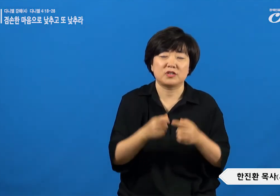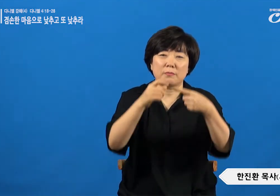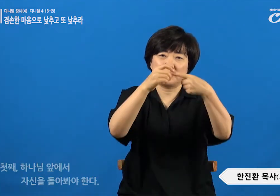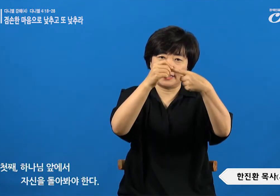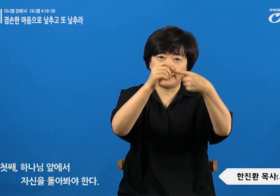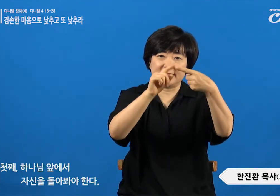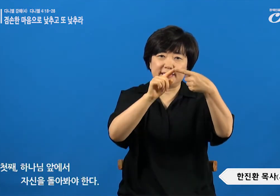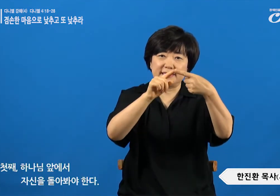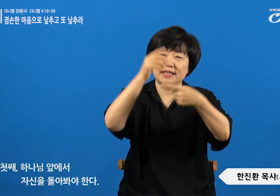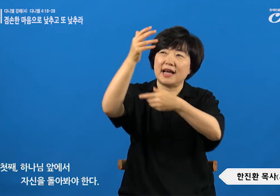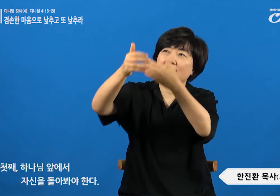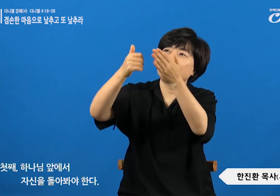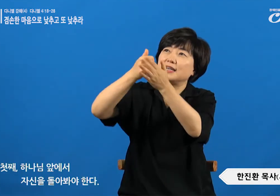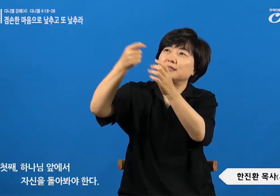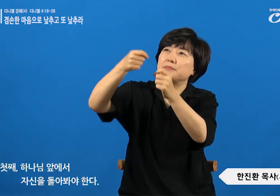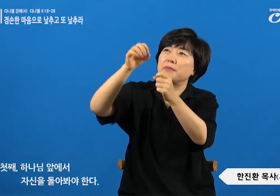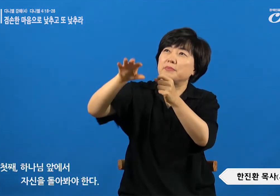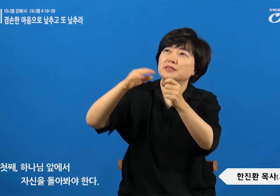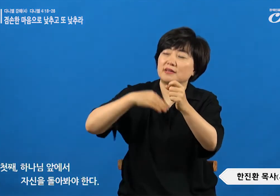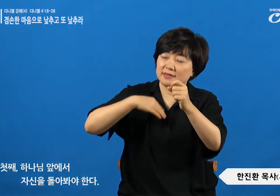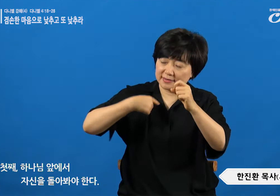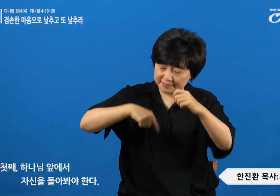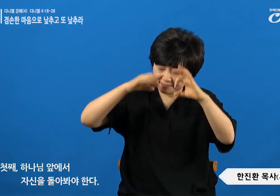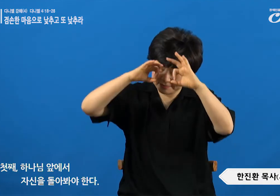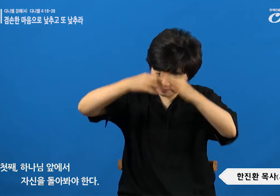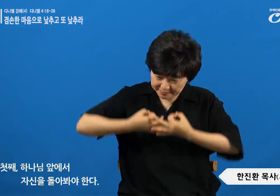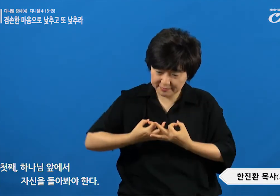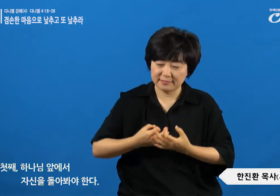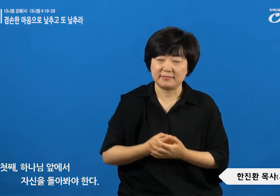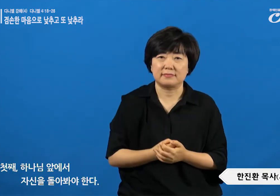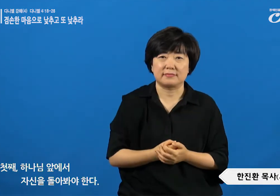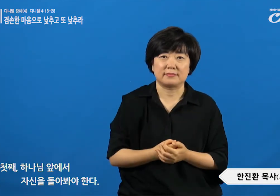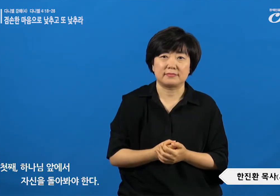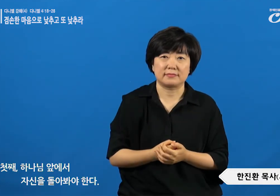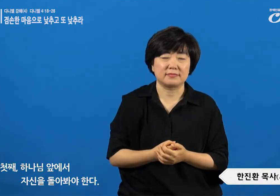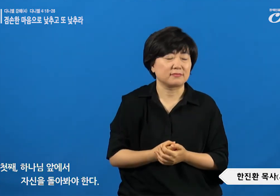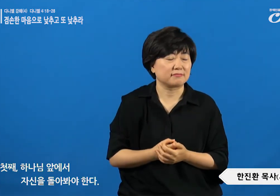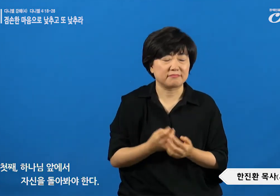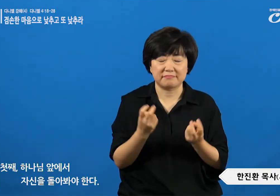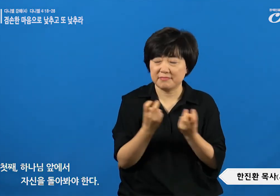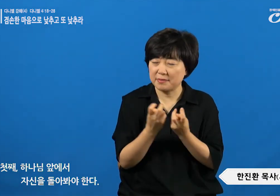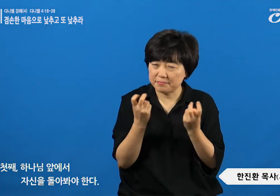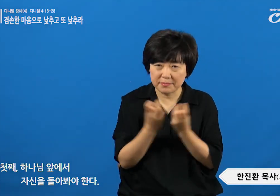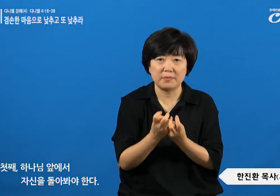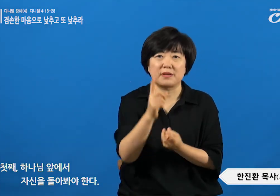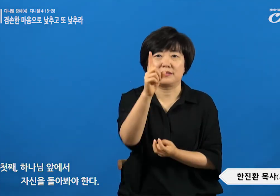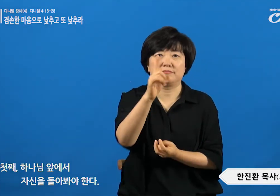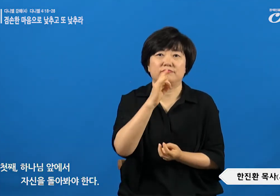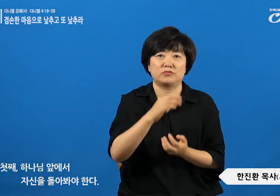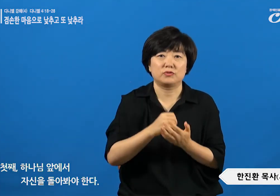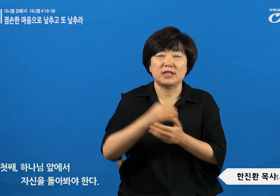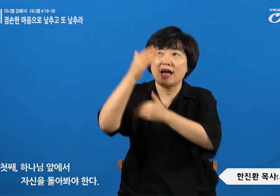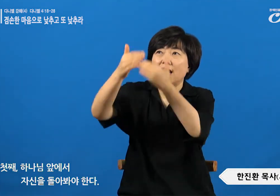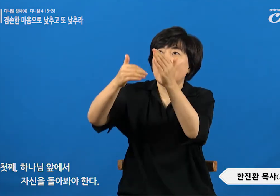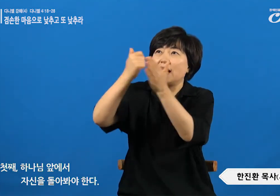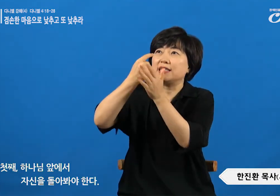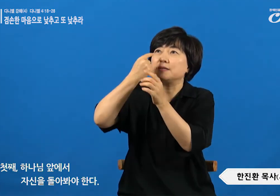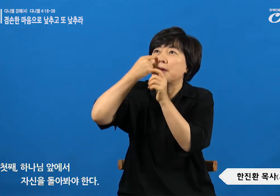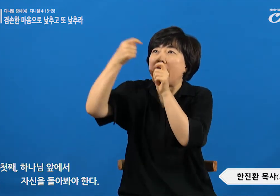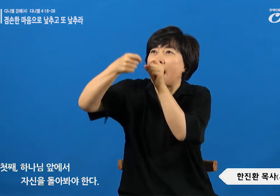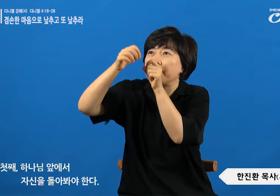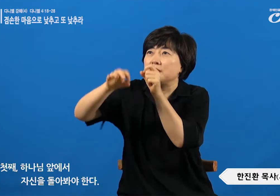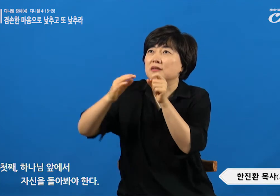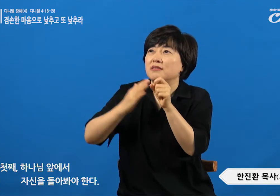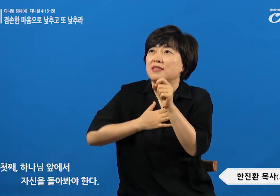첫째는 하나님 앞에서 자신을 돌아봐야 합니다. 그것밖에는 없습니다. 하나님 앞에서 자신을 돌아봐야